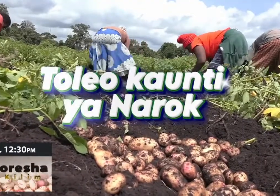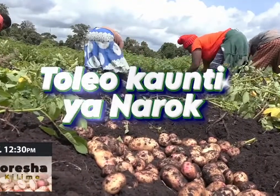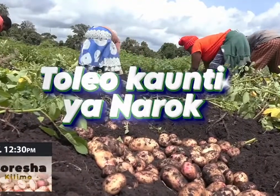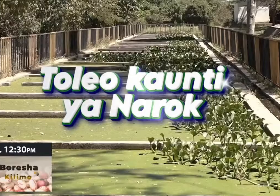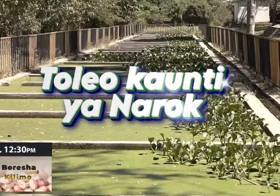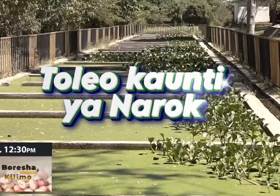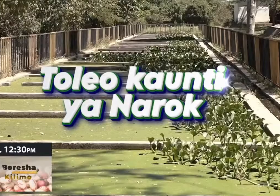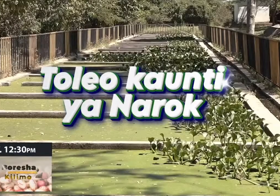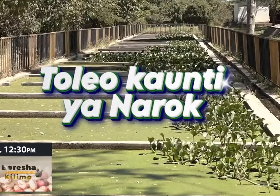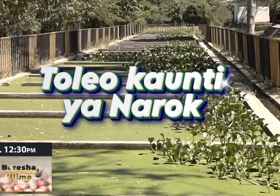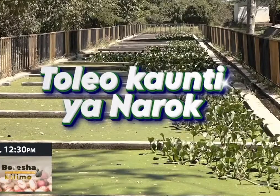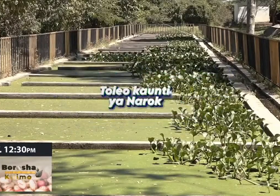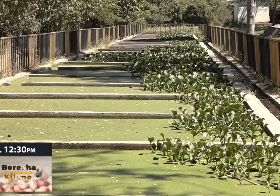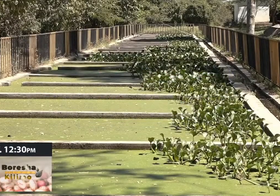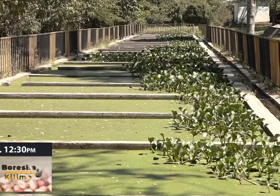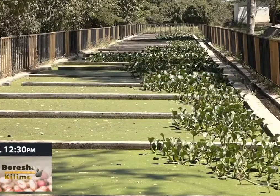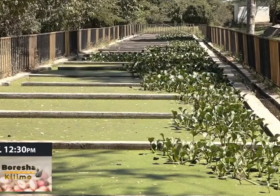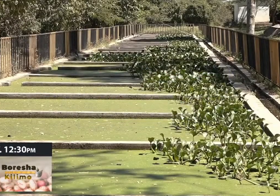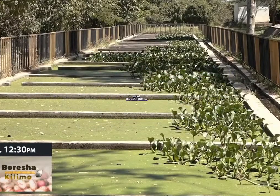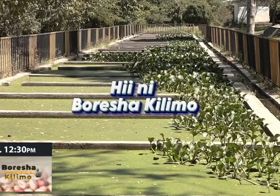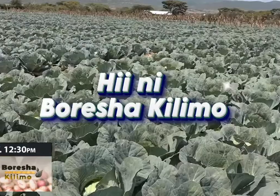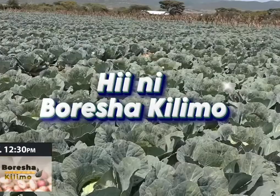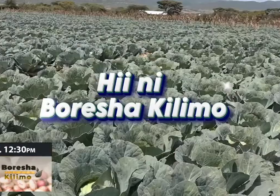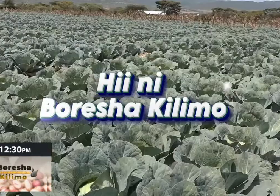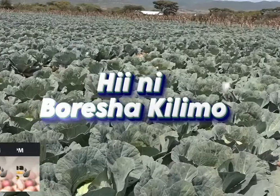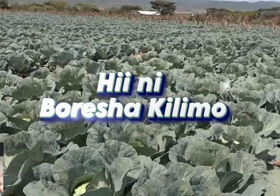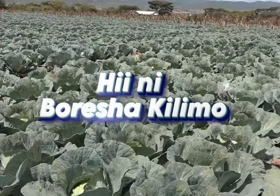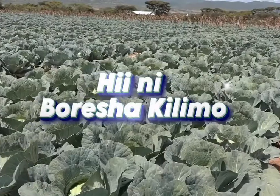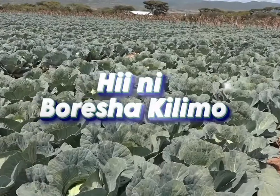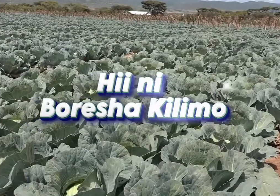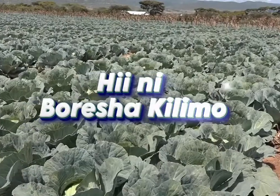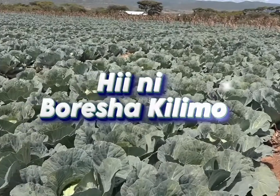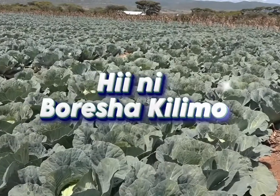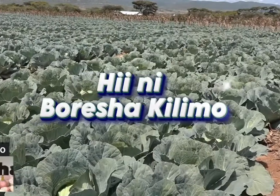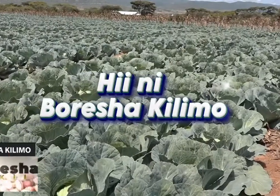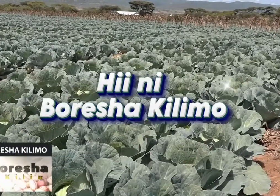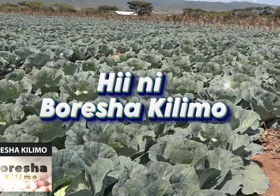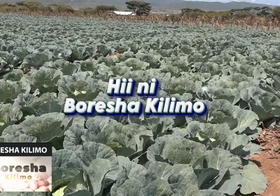Kwenye toleo la kaunti ya Narok, hii ni Boresha Kilimo.